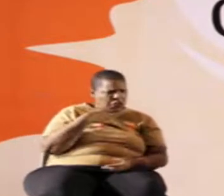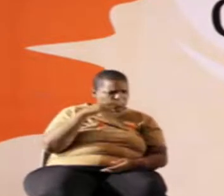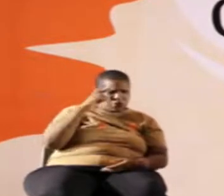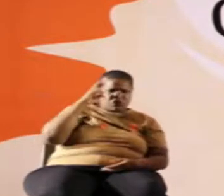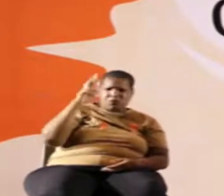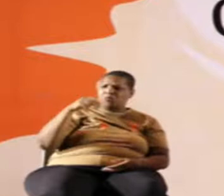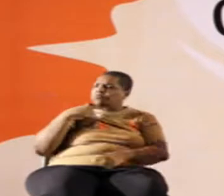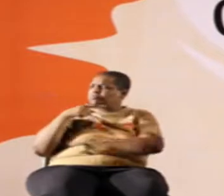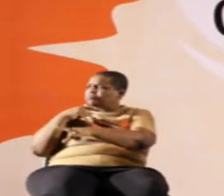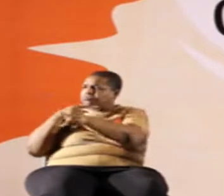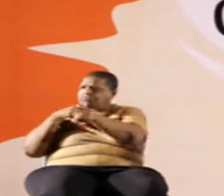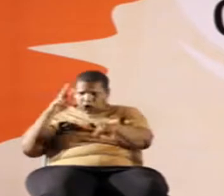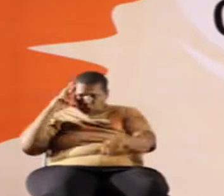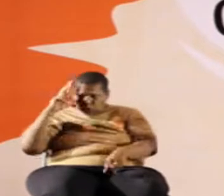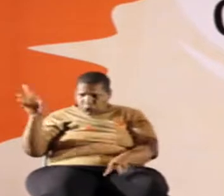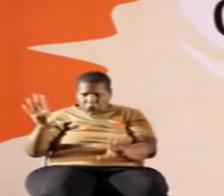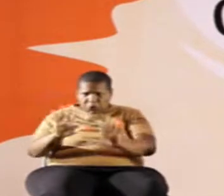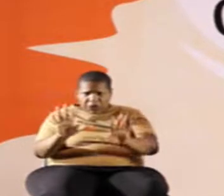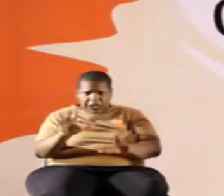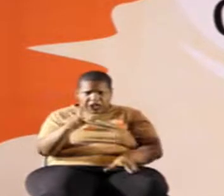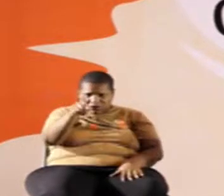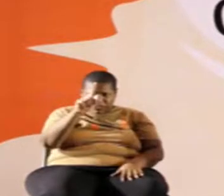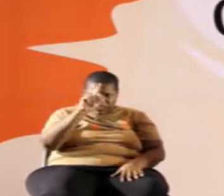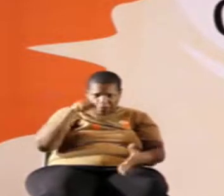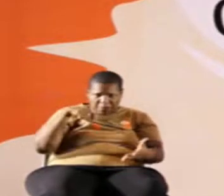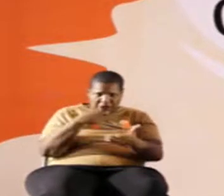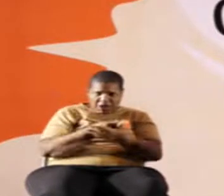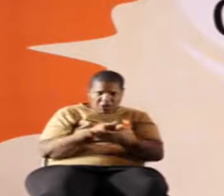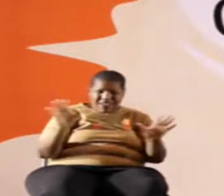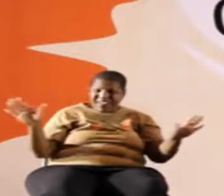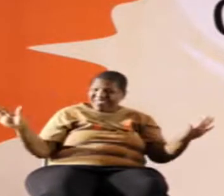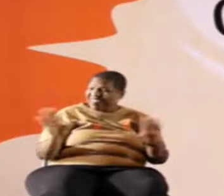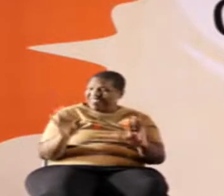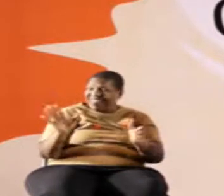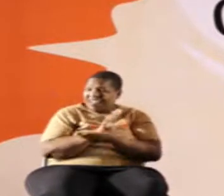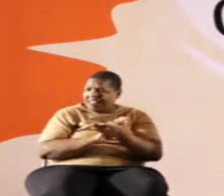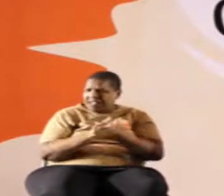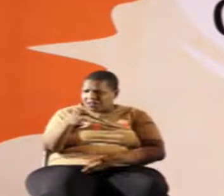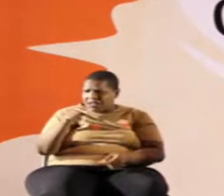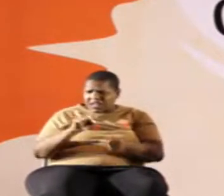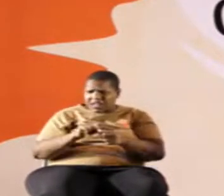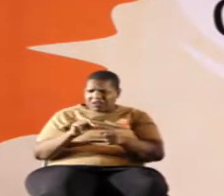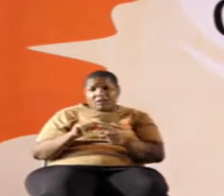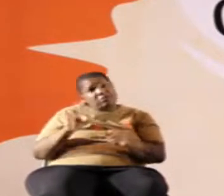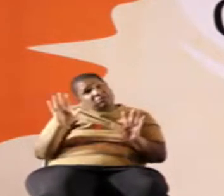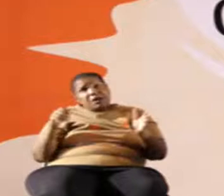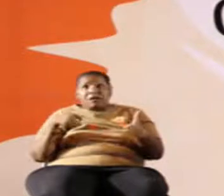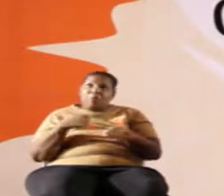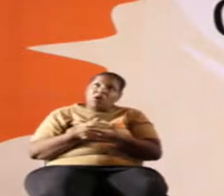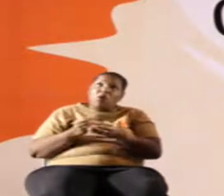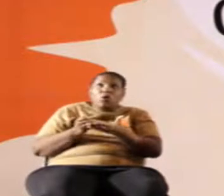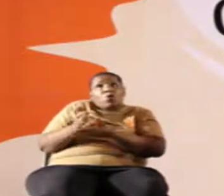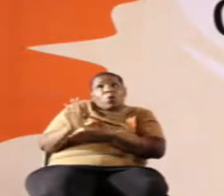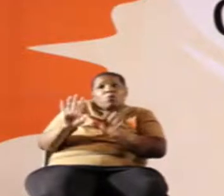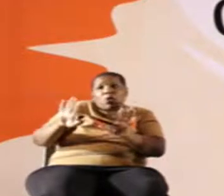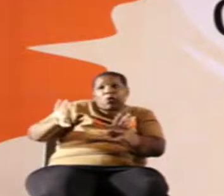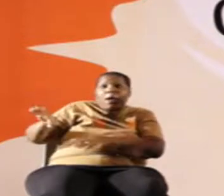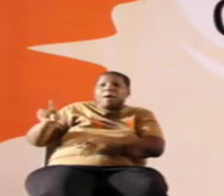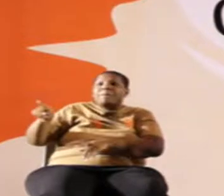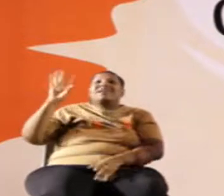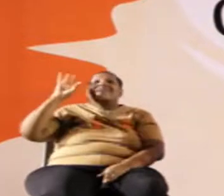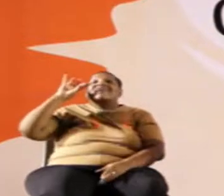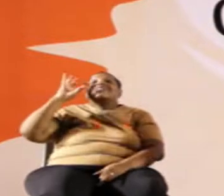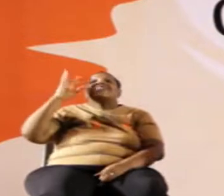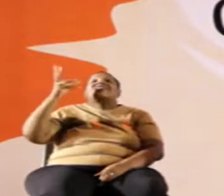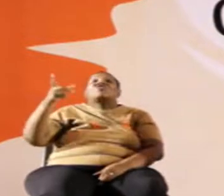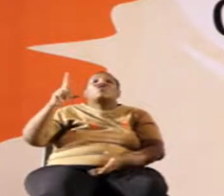aqui é dona da gravadora, não foi você que pagou pela capa, não foi você que fez, até pagou quando comprou o disco, né? Mas quem definiu quem